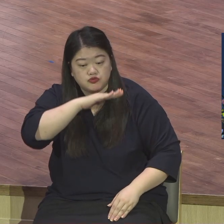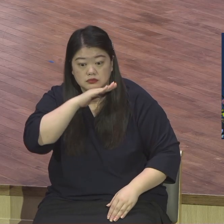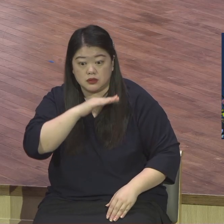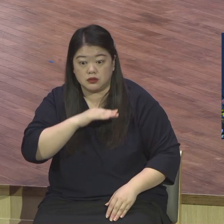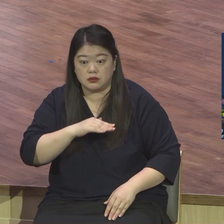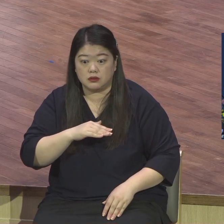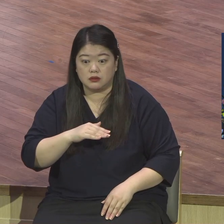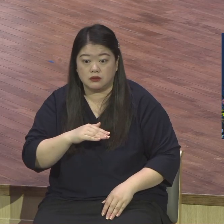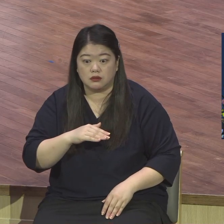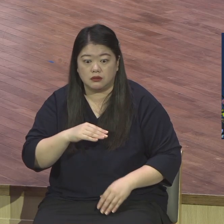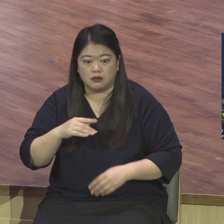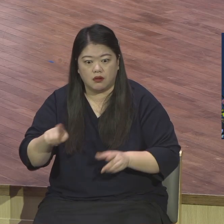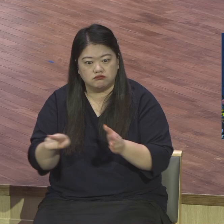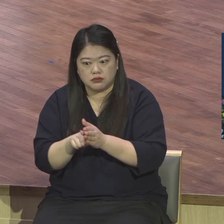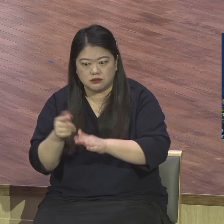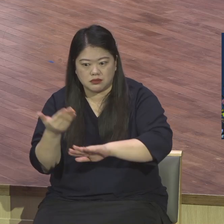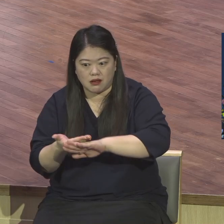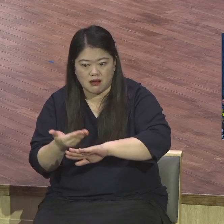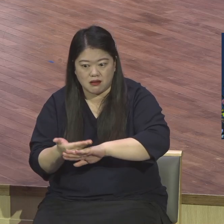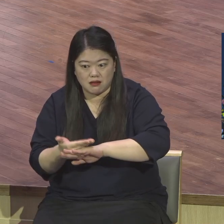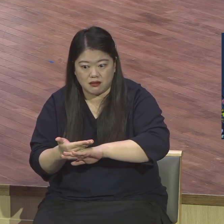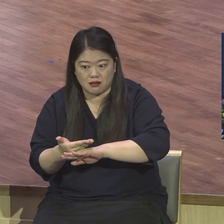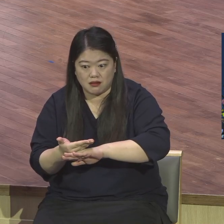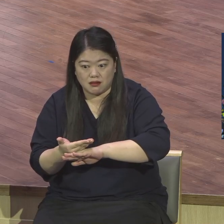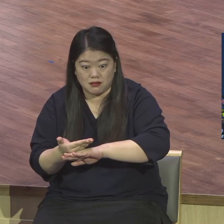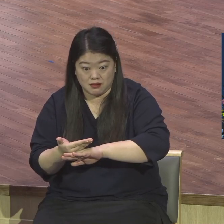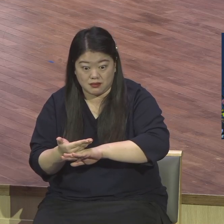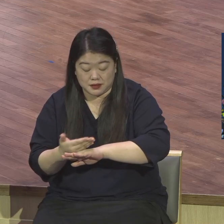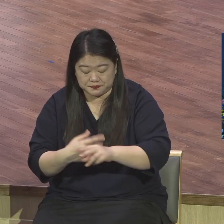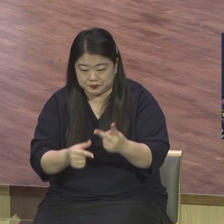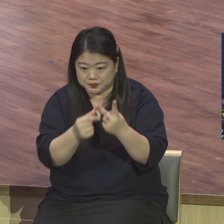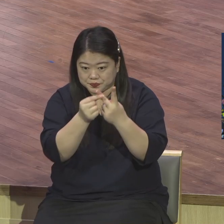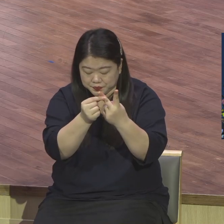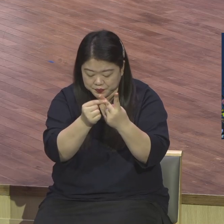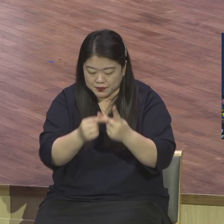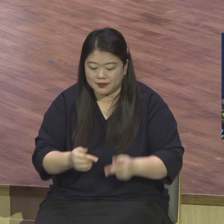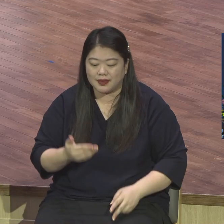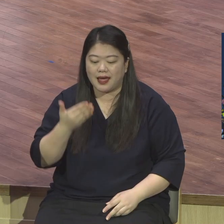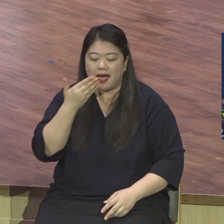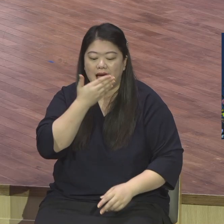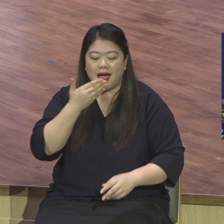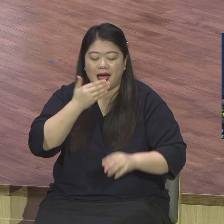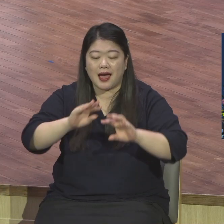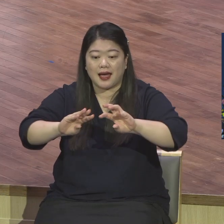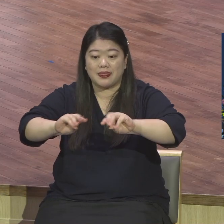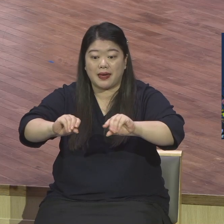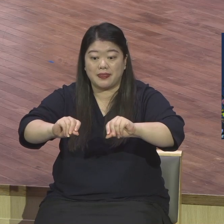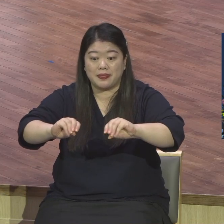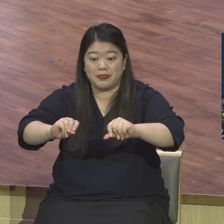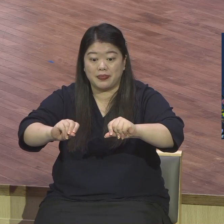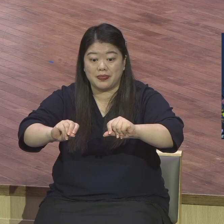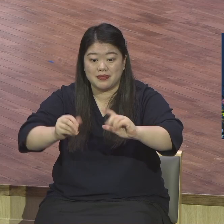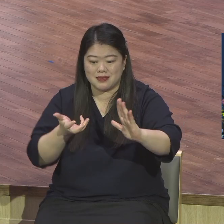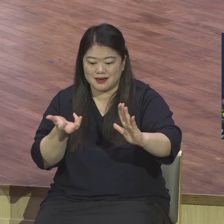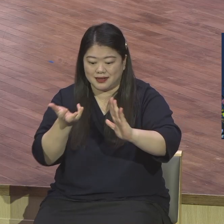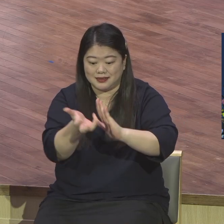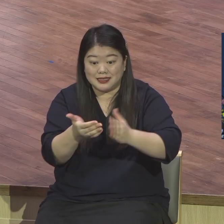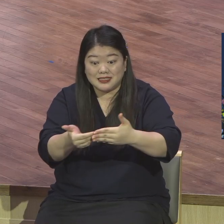가데스 바네아에서 이 가나안 땅 입성을 앞두고 보인 이스라엘 백성들의 모습과 여호수아의